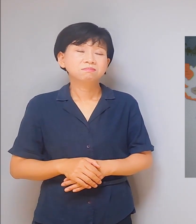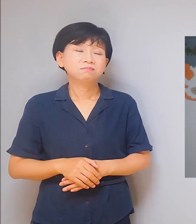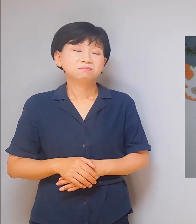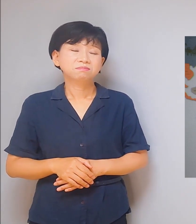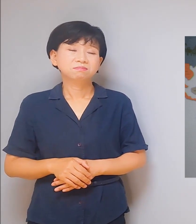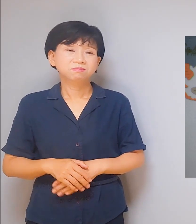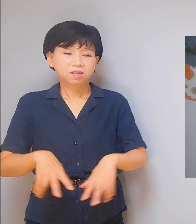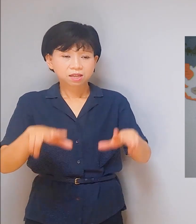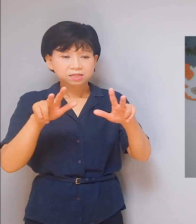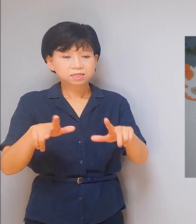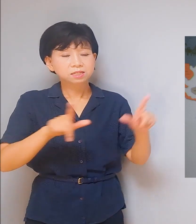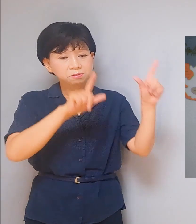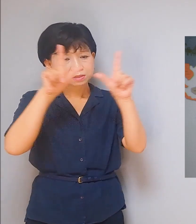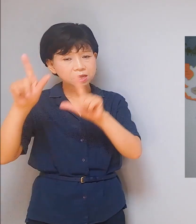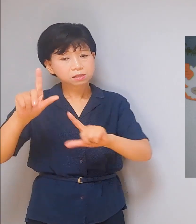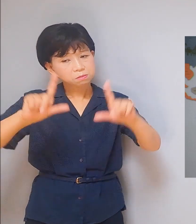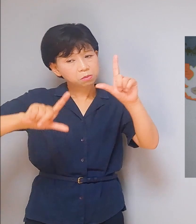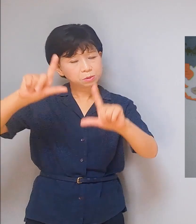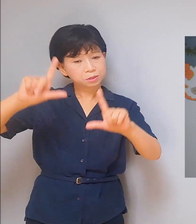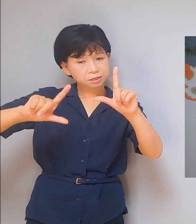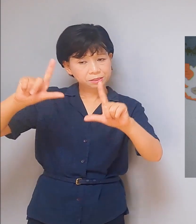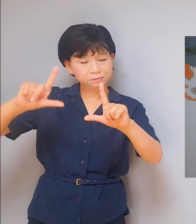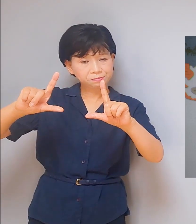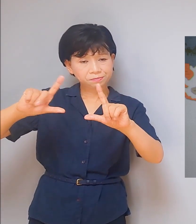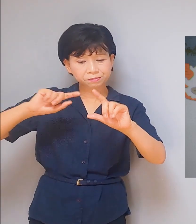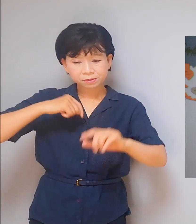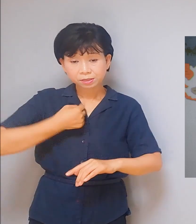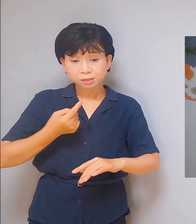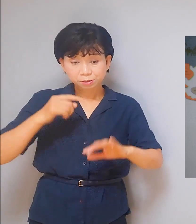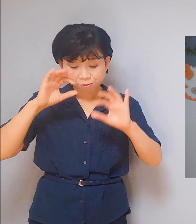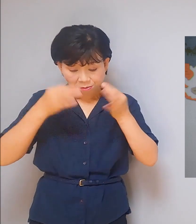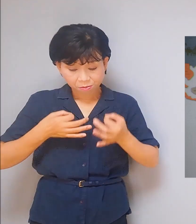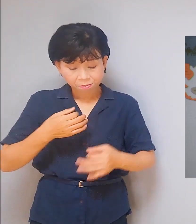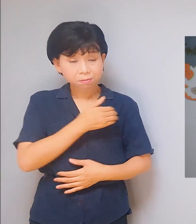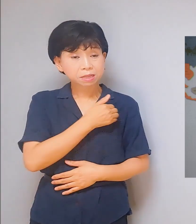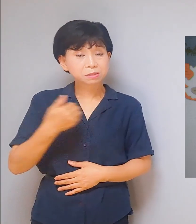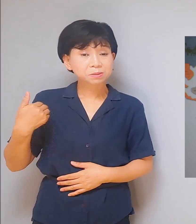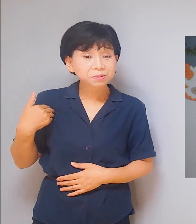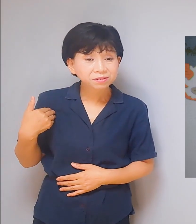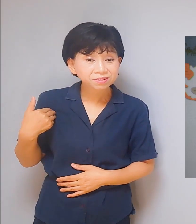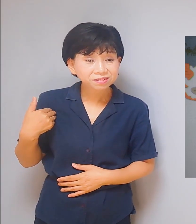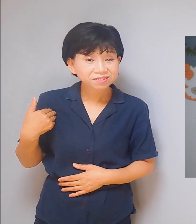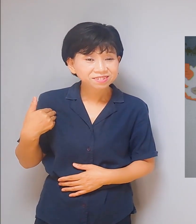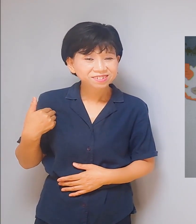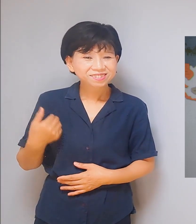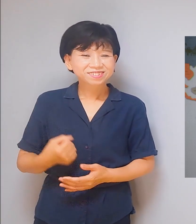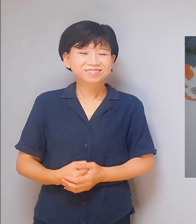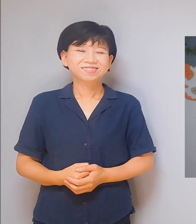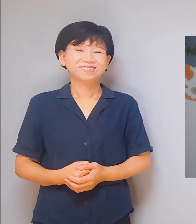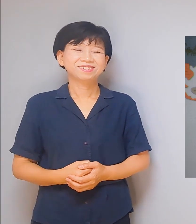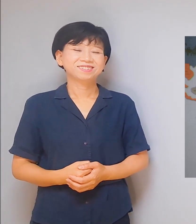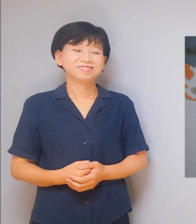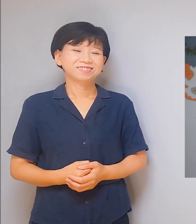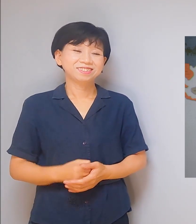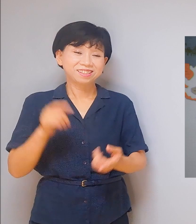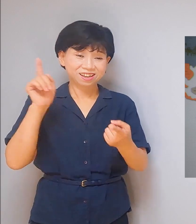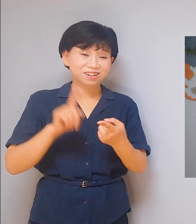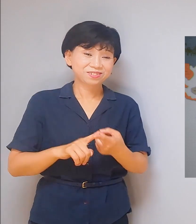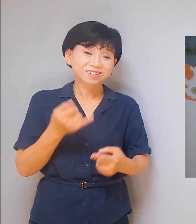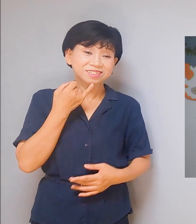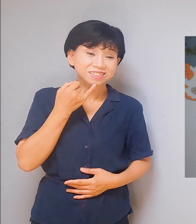어떠세요? 지금 살아가는 모습 여러분 스스로 만족하십니까? 그렇게 살아가면